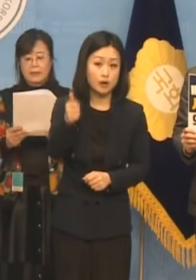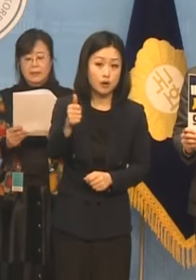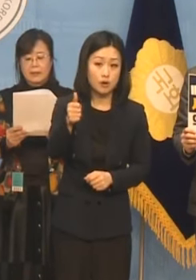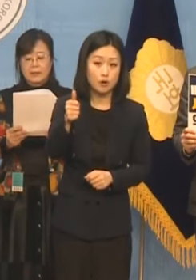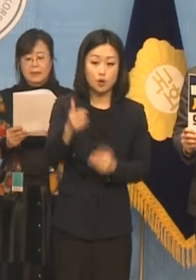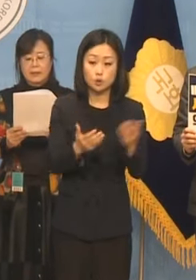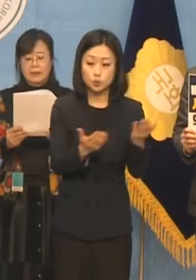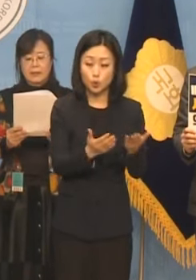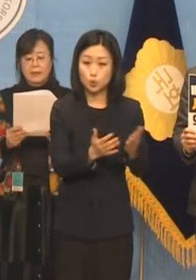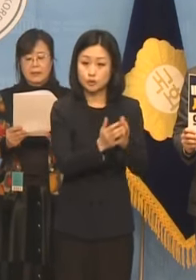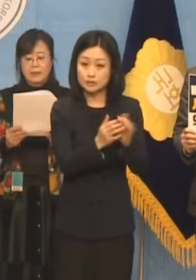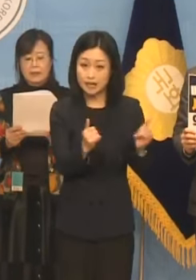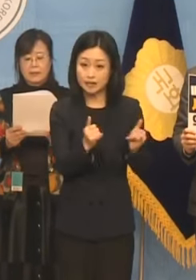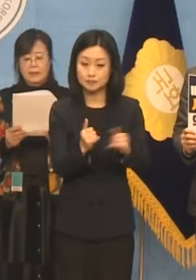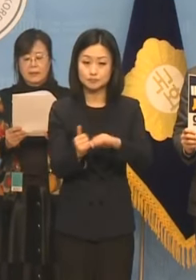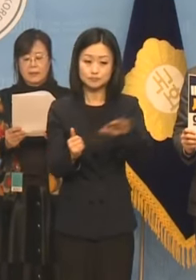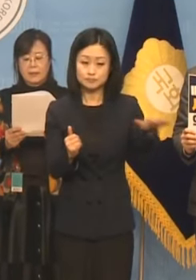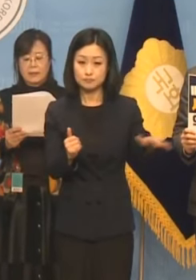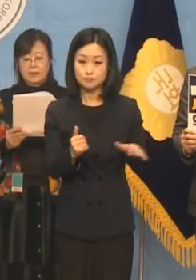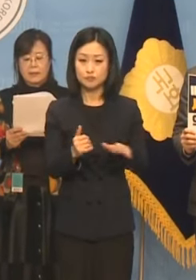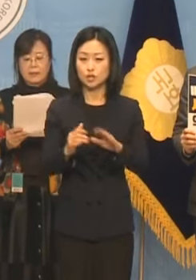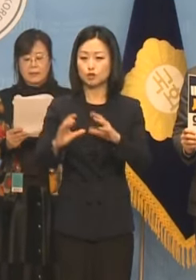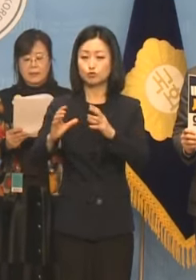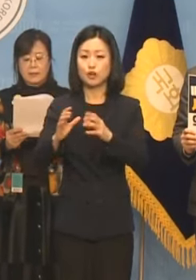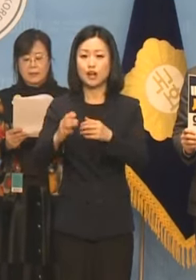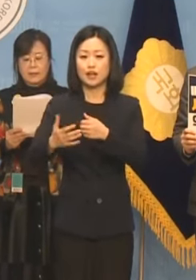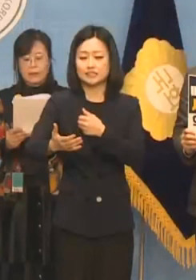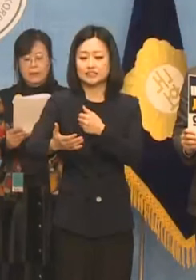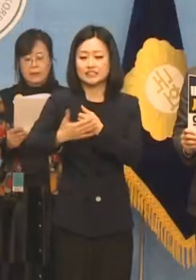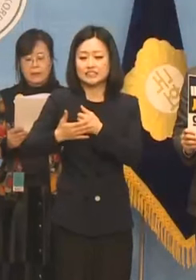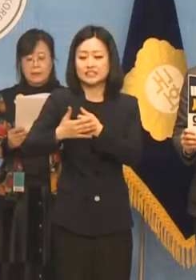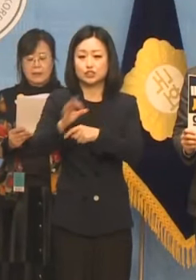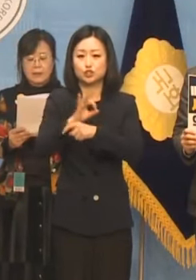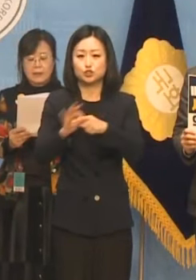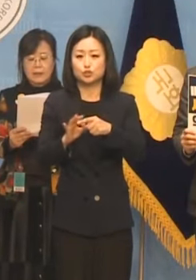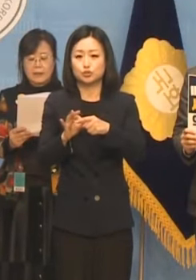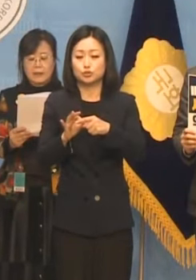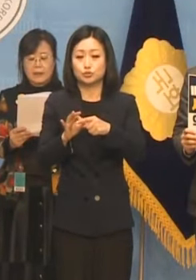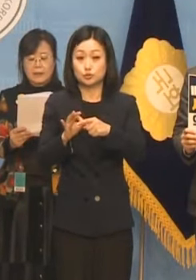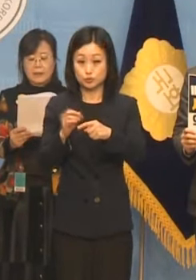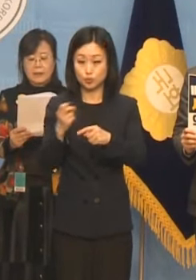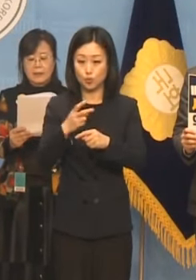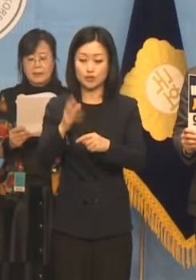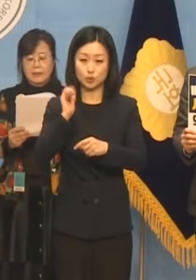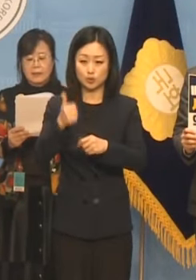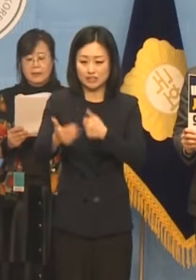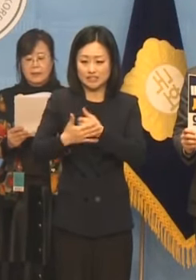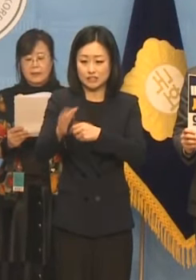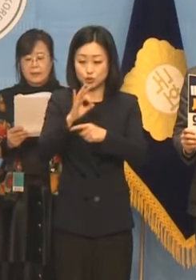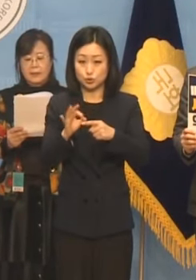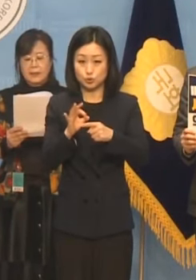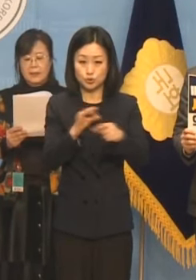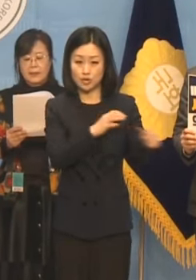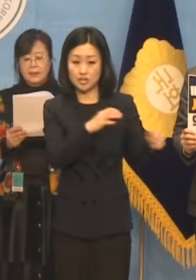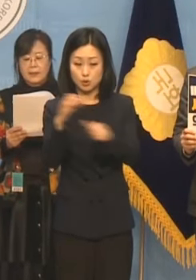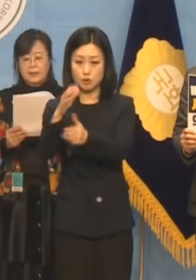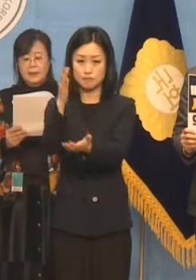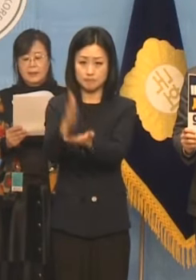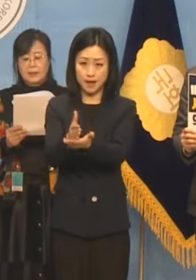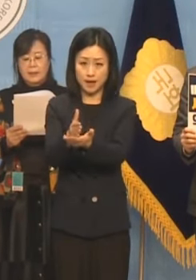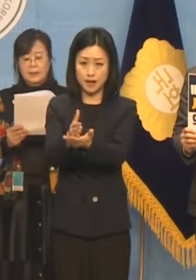대통령은 노동계를 총선과 국정 지지율 제고의 수단으로 삼으려는 시도를 즉각 중단하시기 바랍니다.